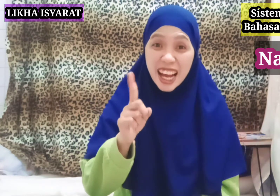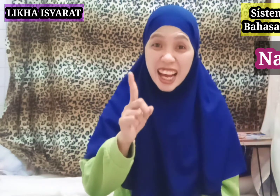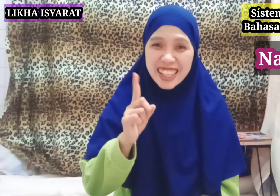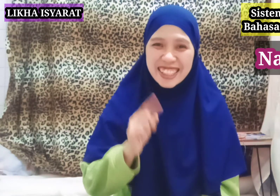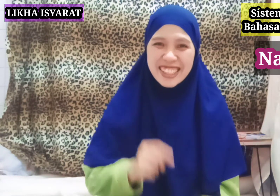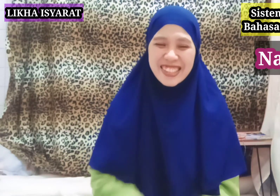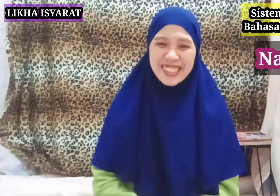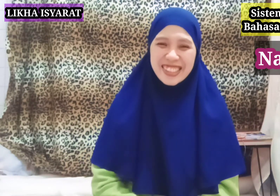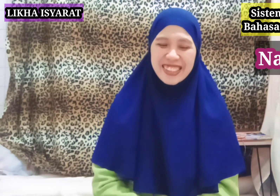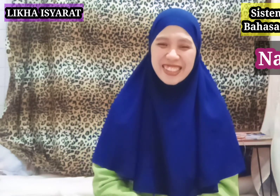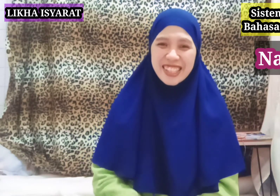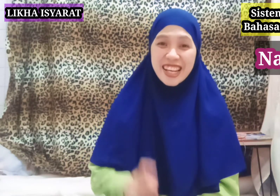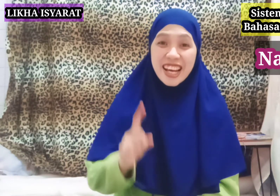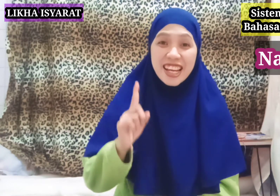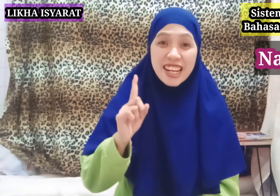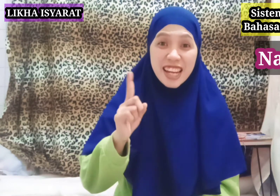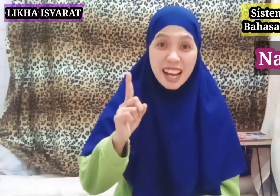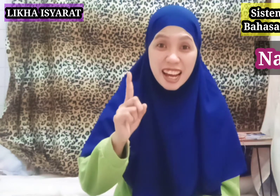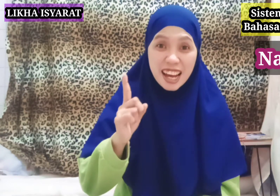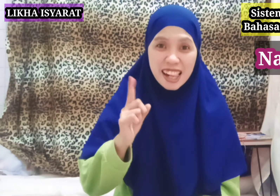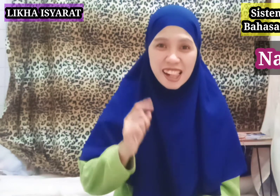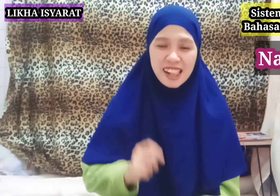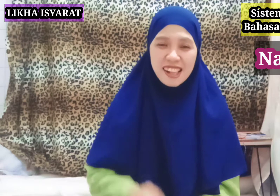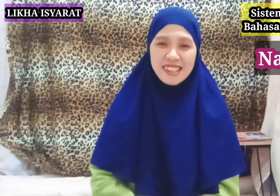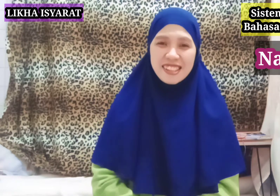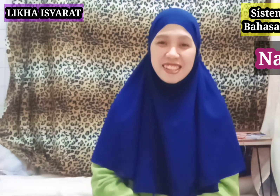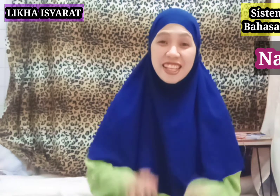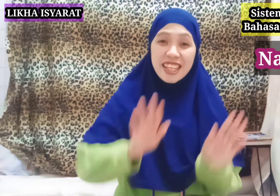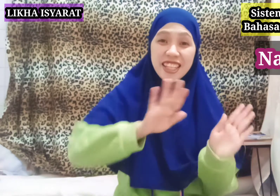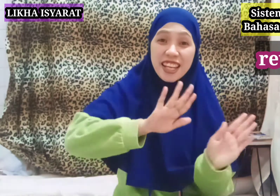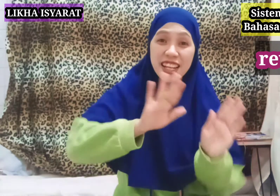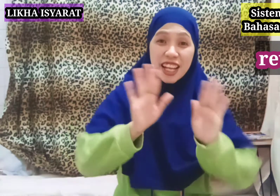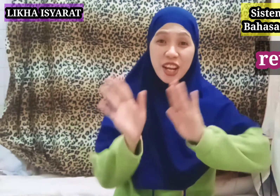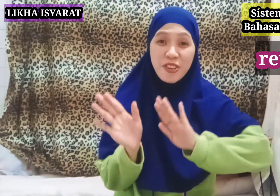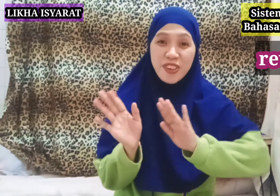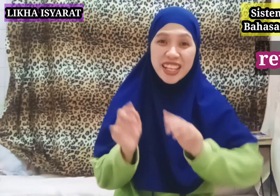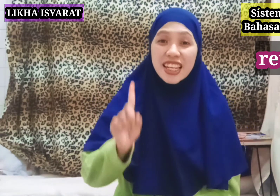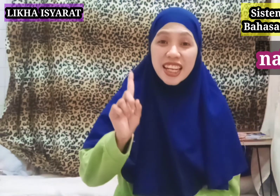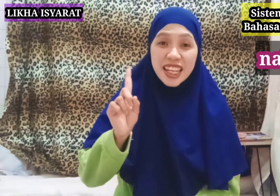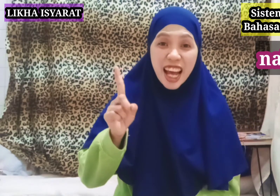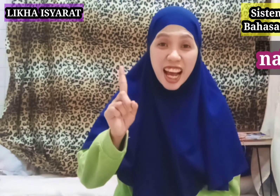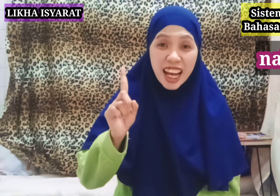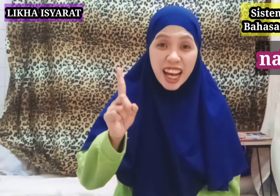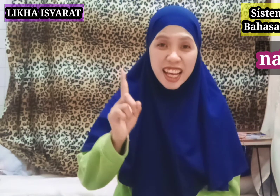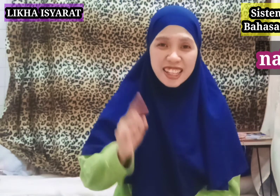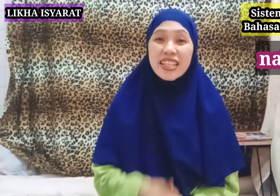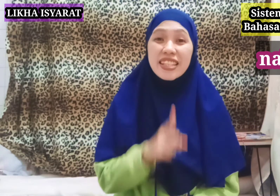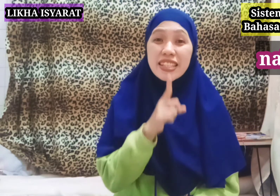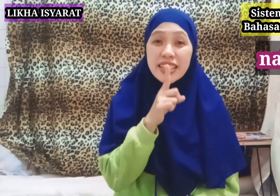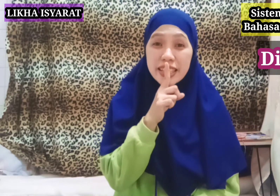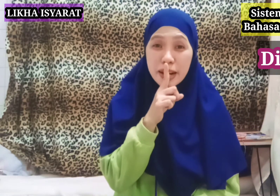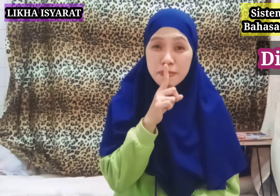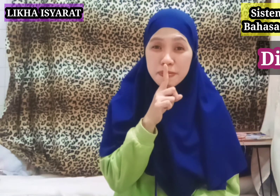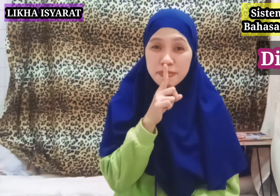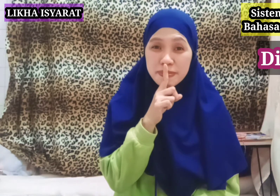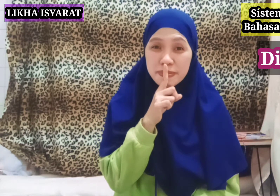Nakal gitu. Nakal. Ini rewel, nakal. Diam.